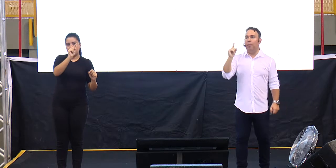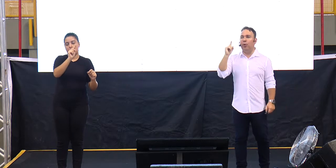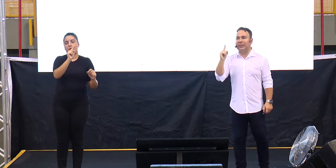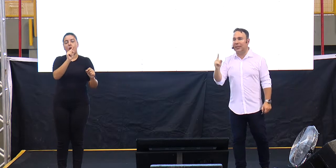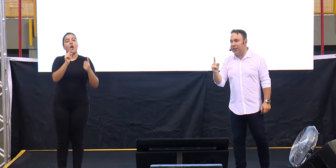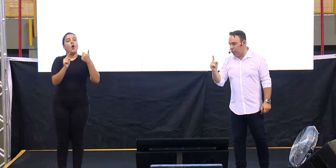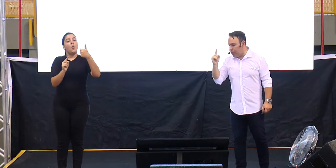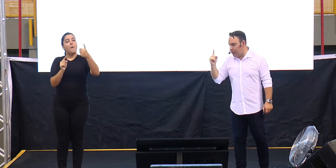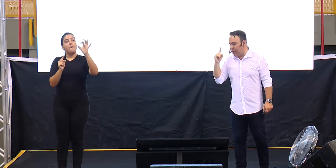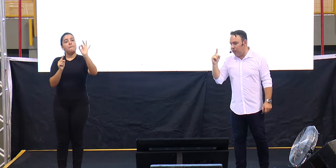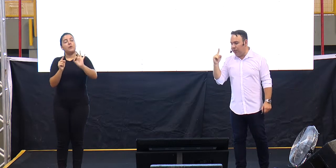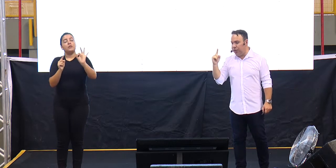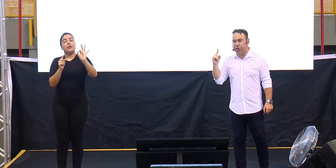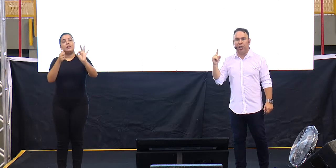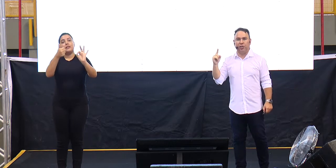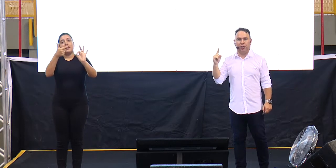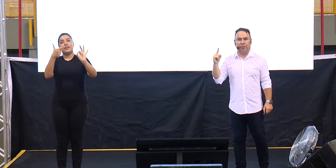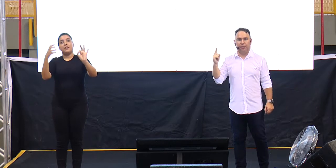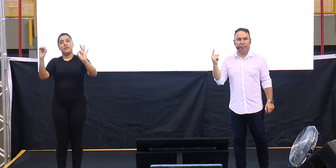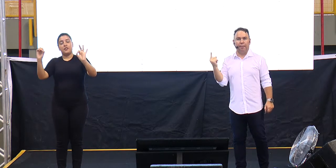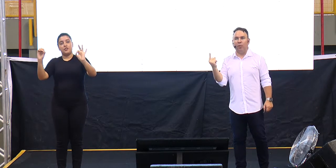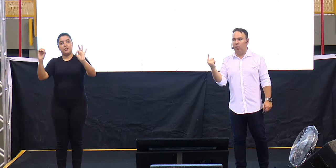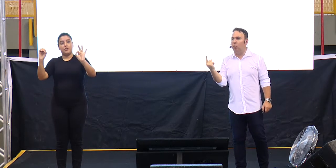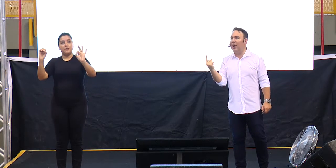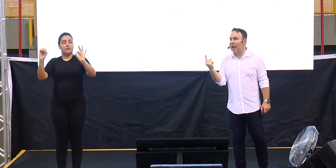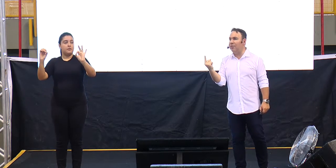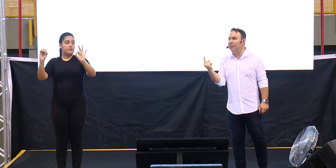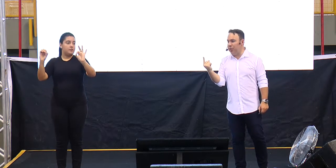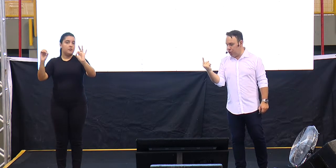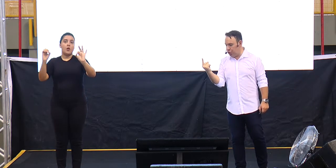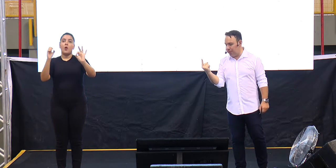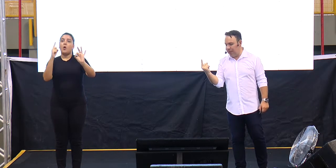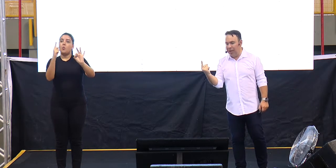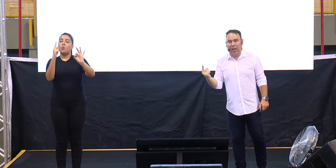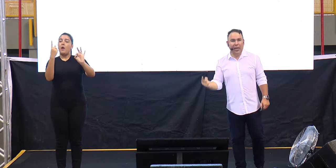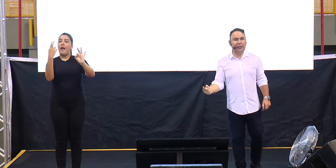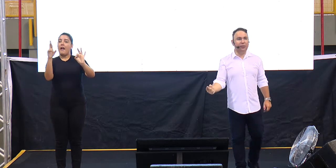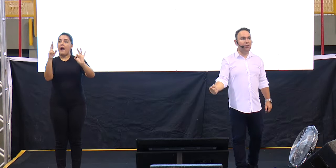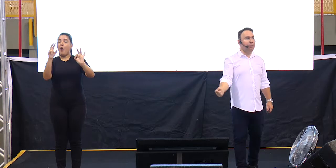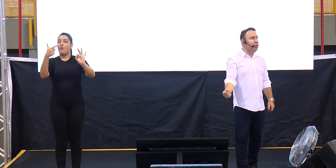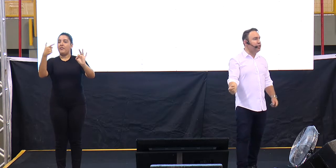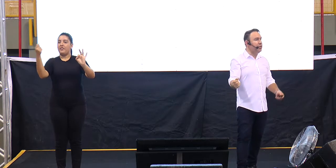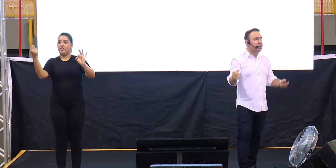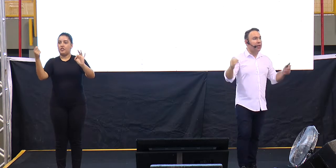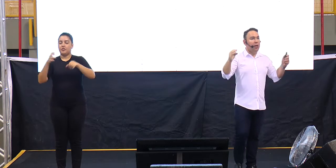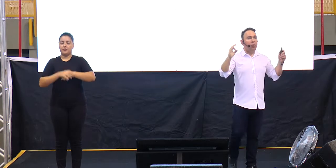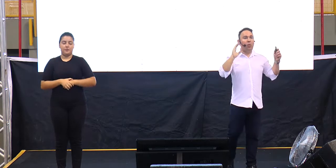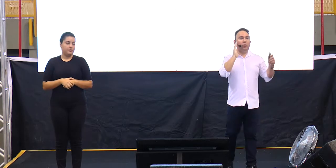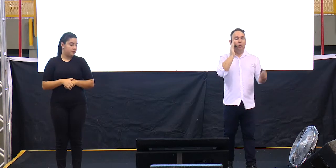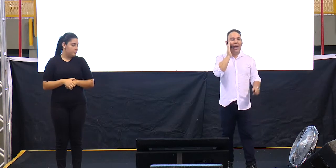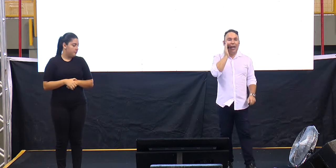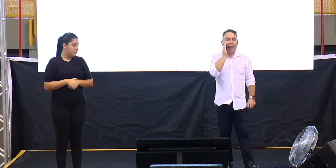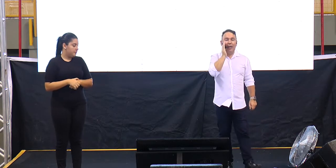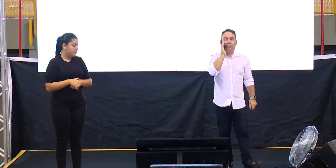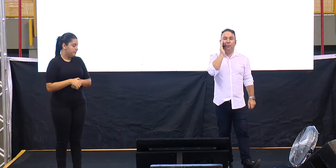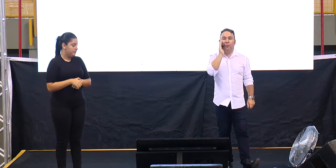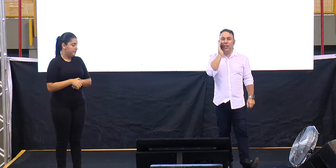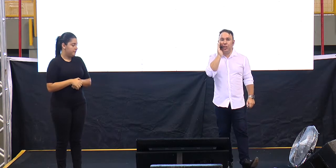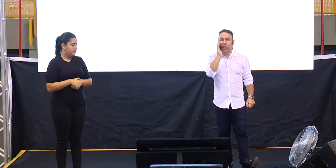é 1% de 120, gente? R$1,20. Então, se eu te pedisse, quanto